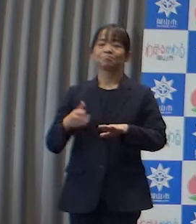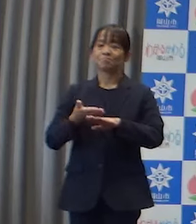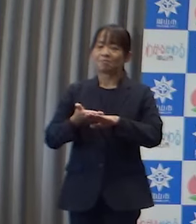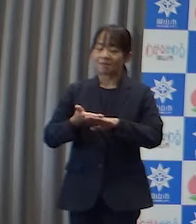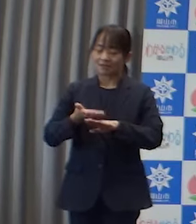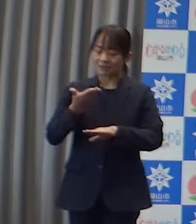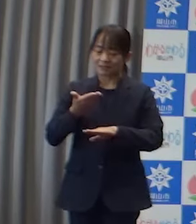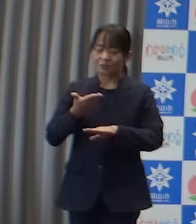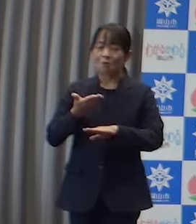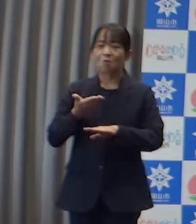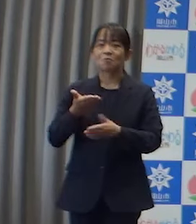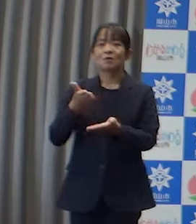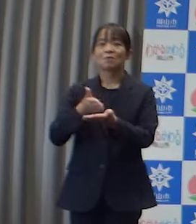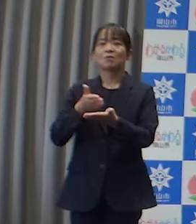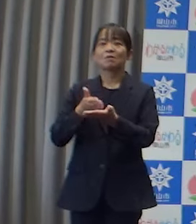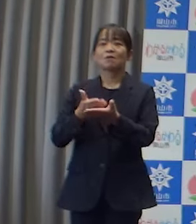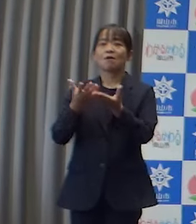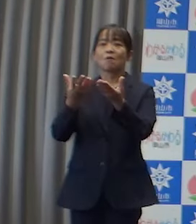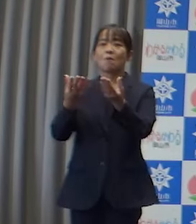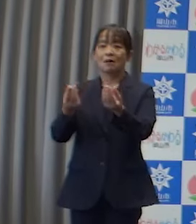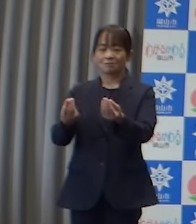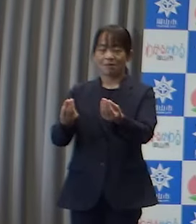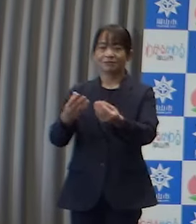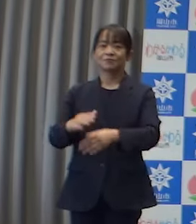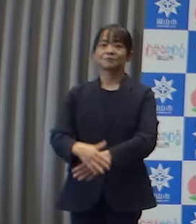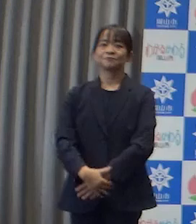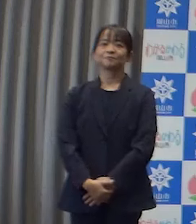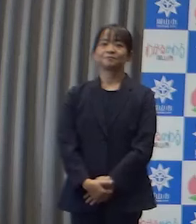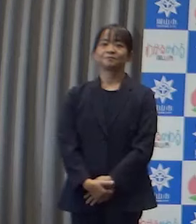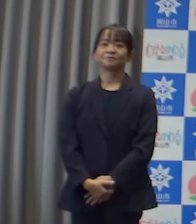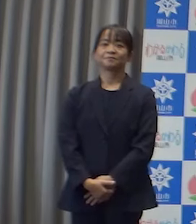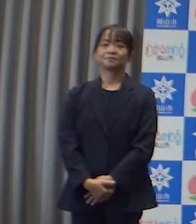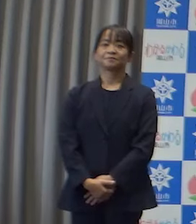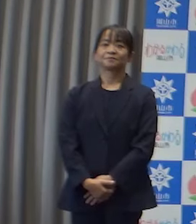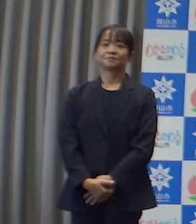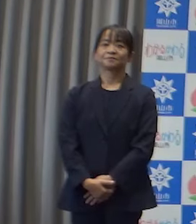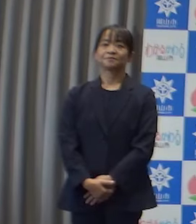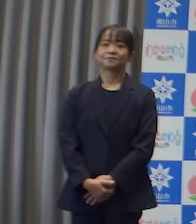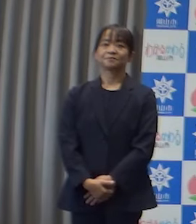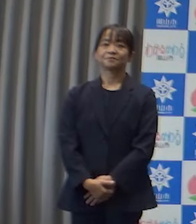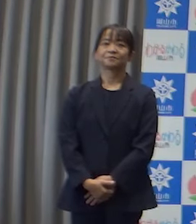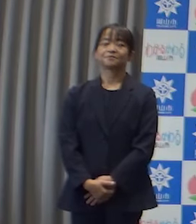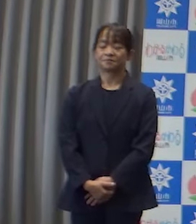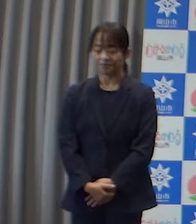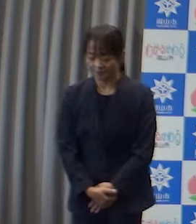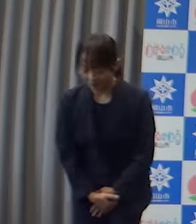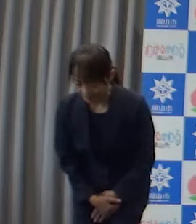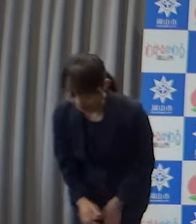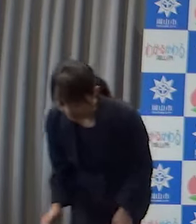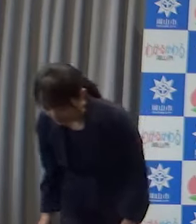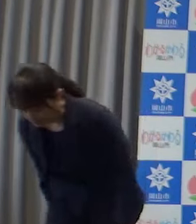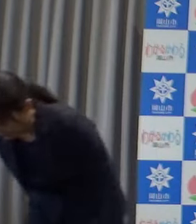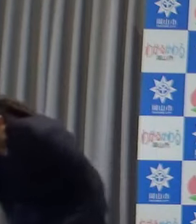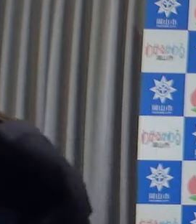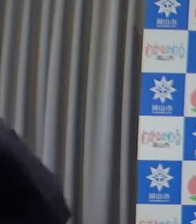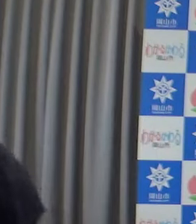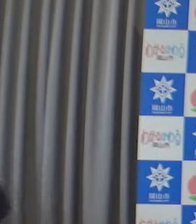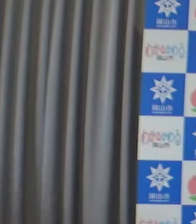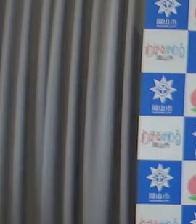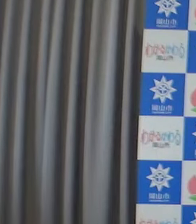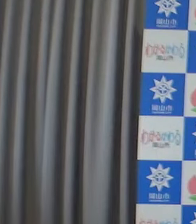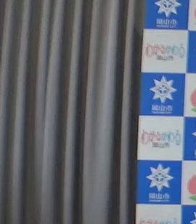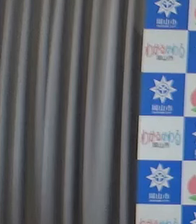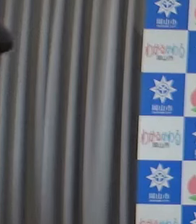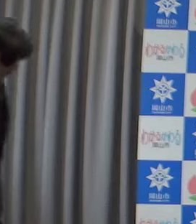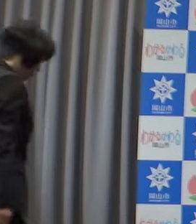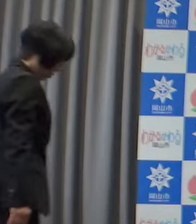で話を終わらせていただきます。 ここからは質問をお受けします。質問のある方は挙手の上、社名